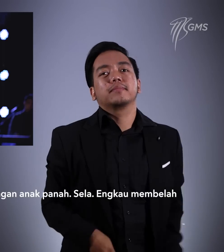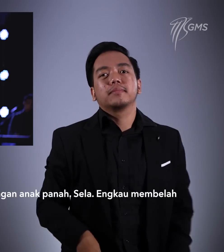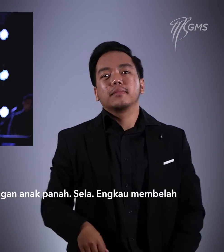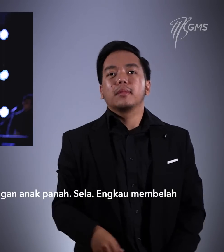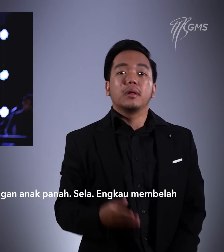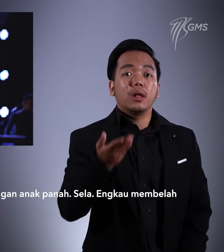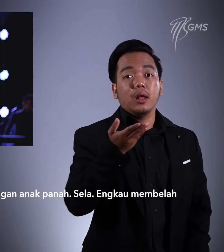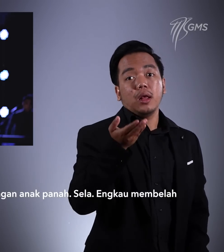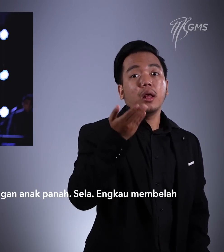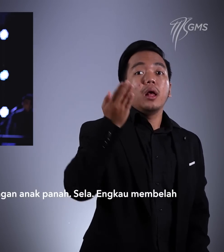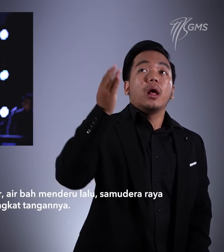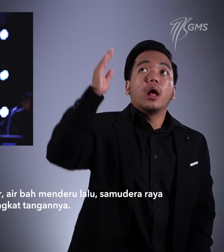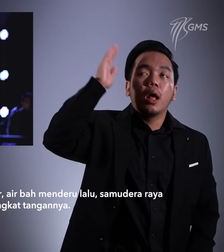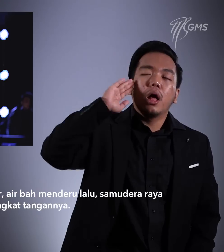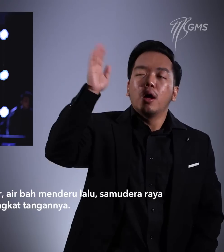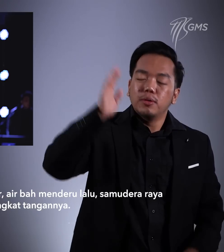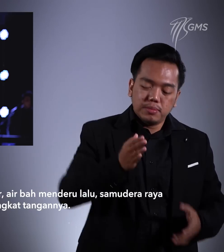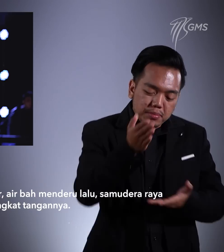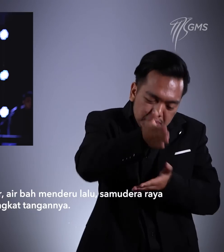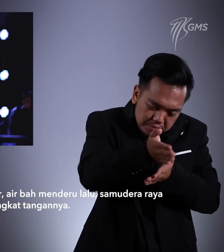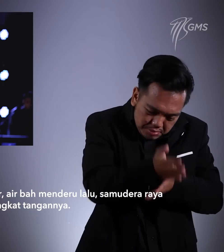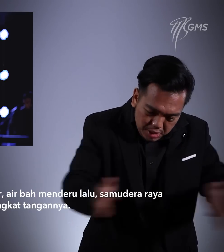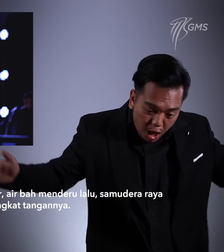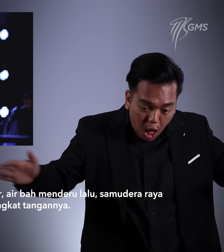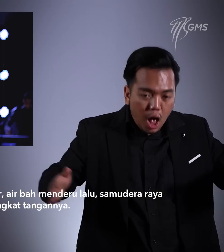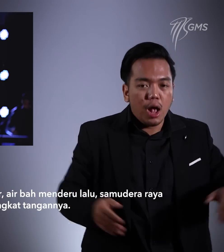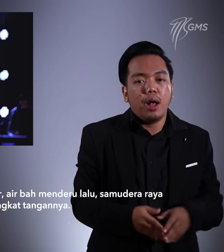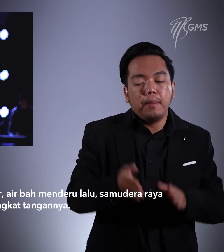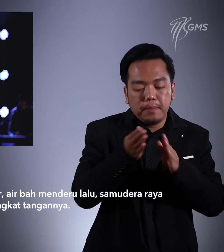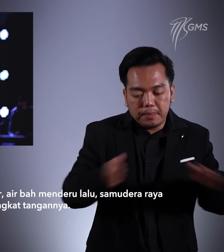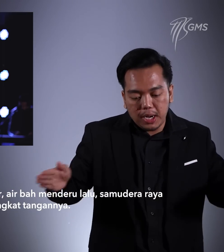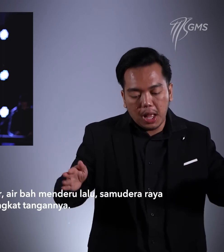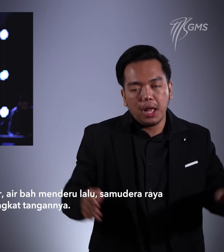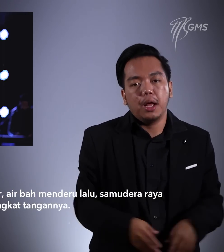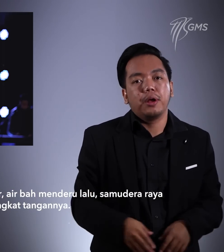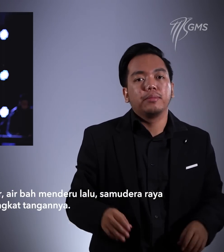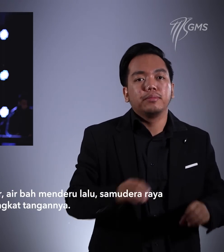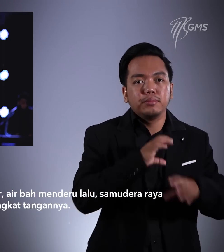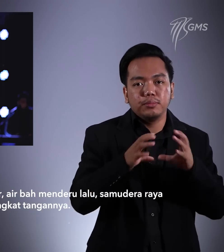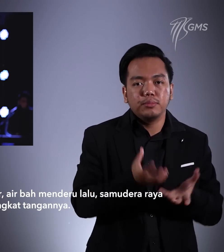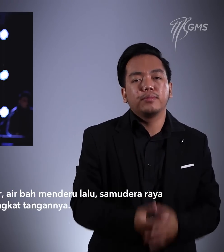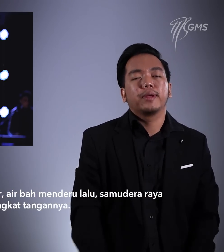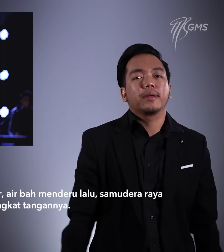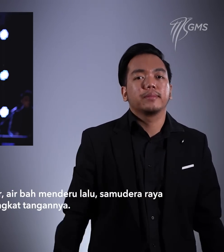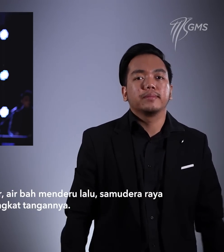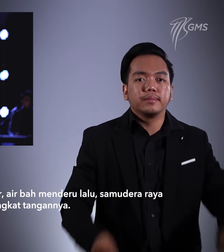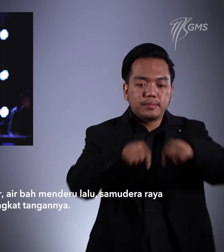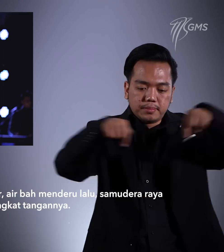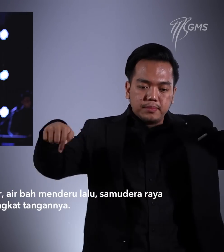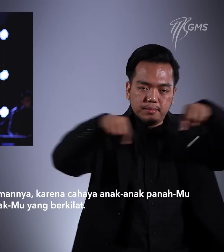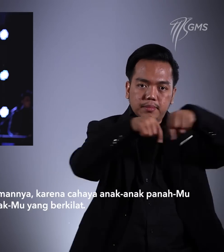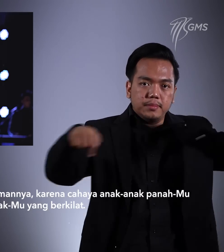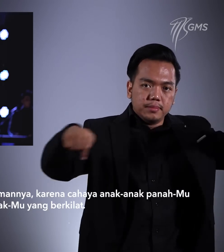Engkau membelah bumi menjadi sungai-sungai, ayat 10, melihat engkau gunung-gunung gemetar. Air bah menderu, lalu samudera raya memperdengarkan